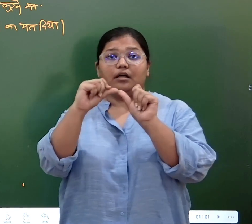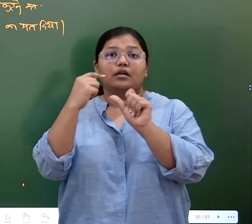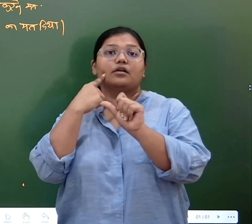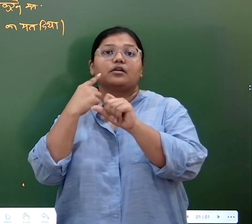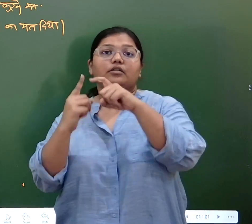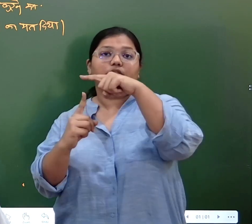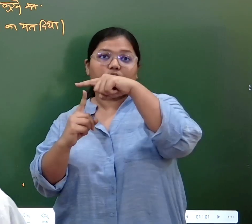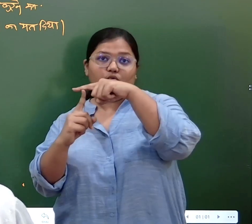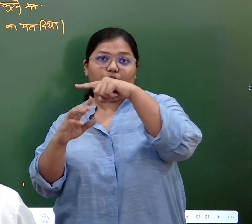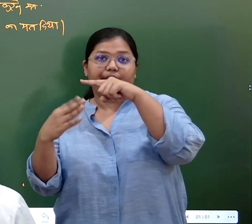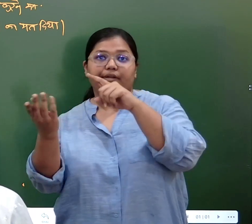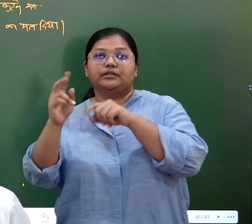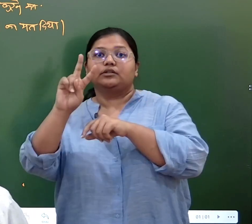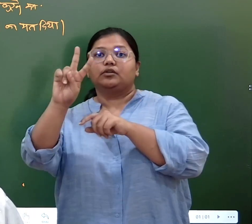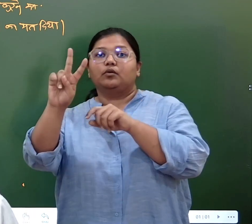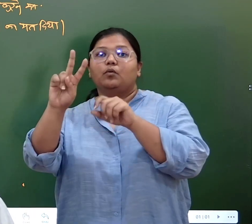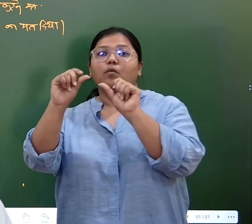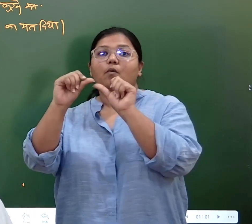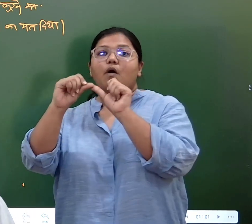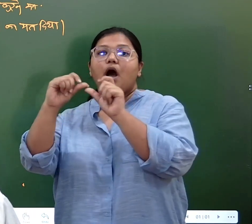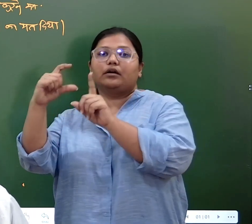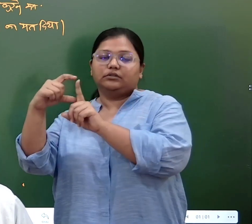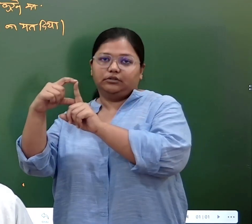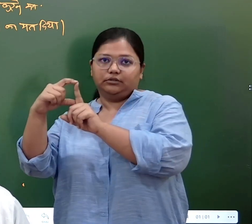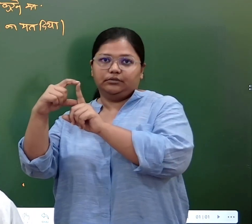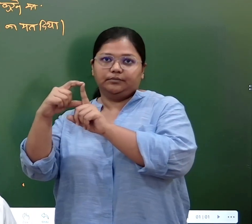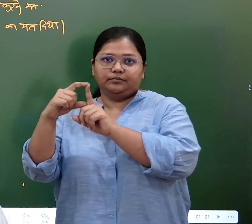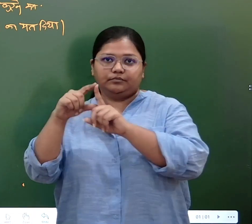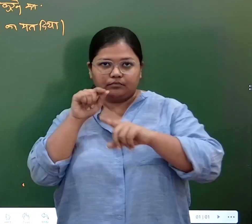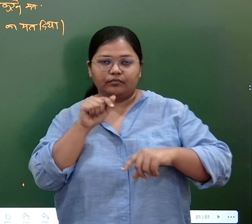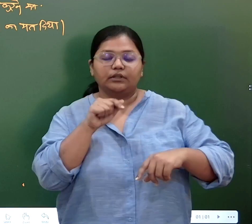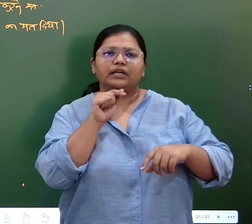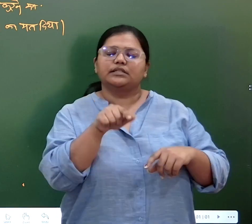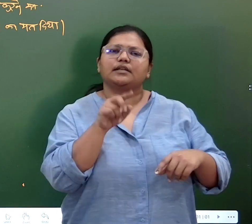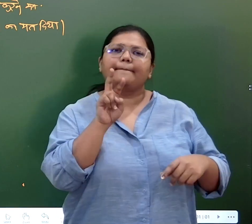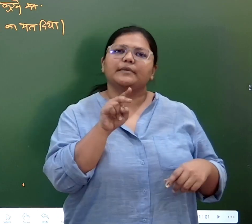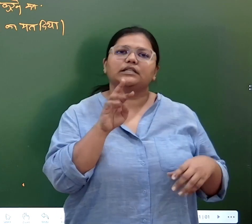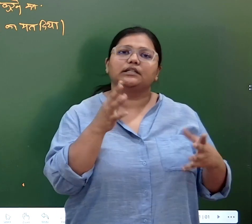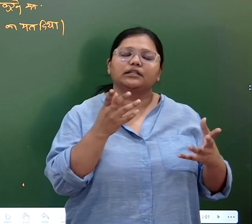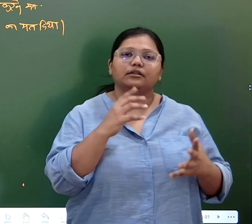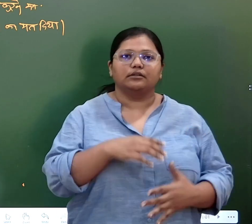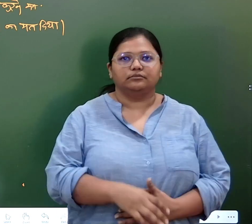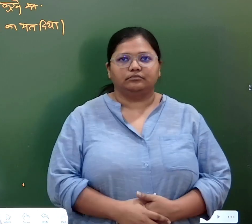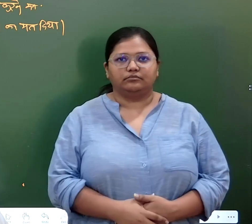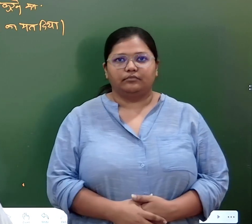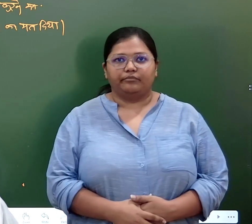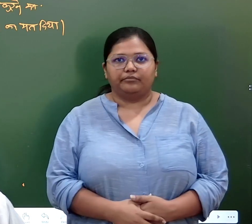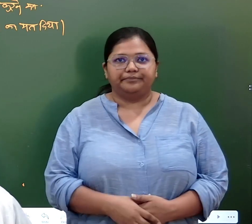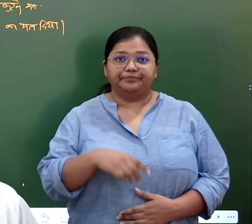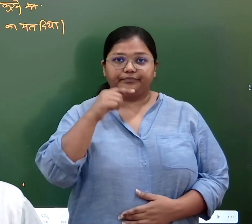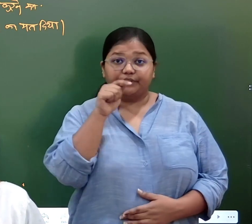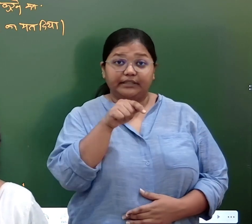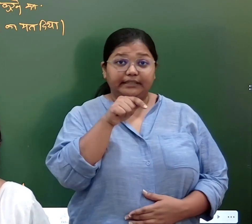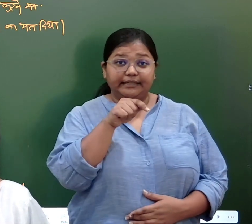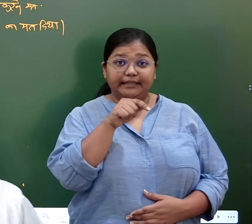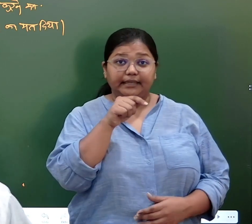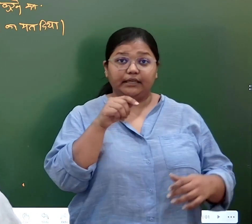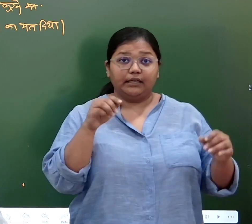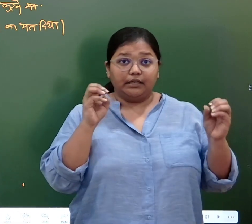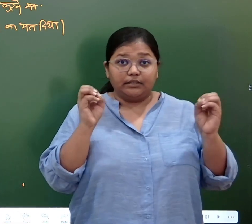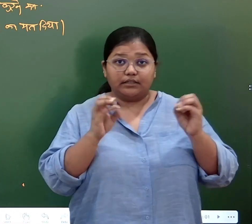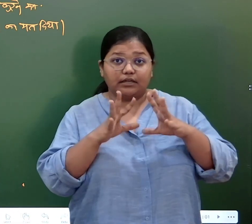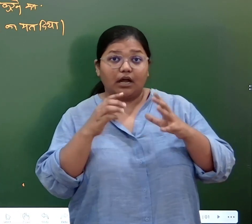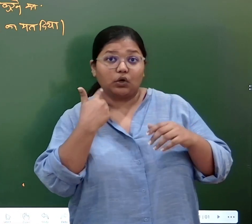रखा। दक्षिण भारत में है ना, दक्षिण भारत में भक्ति आंदोलन को विकसित करने का श्रेय अलवार